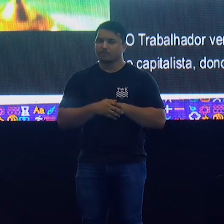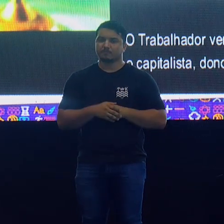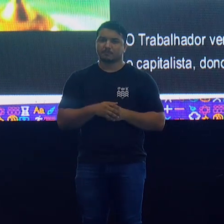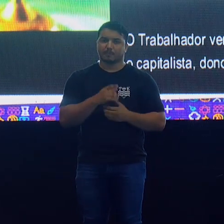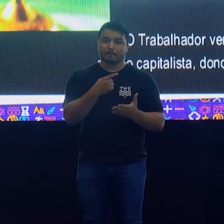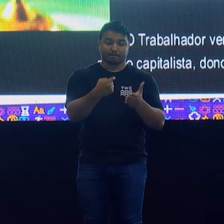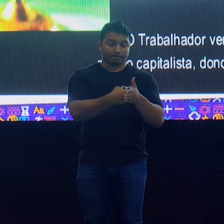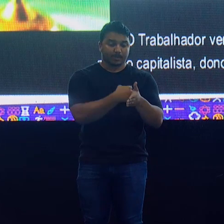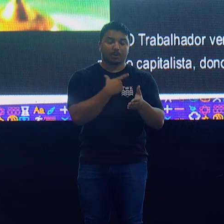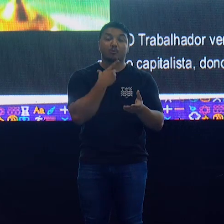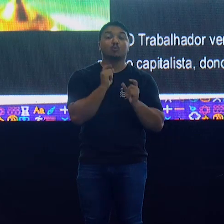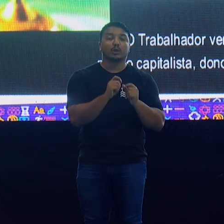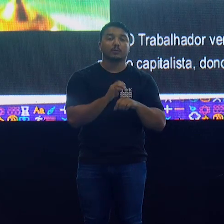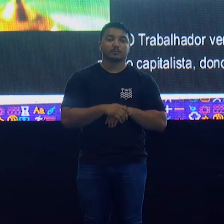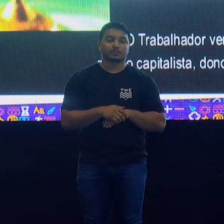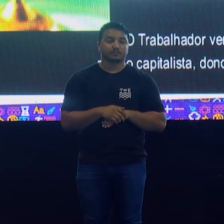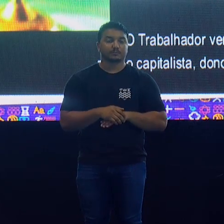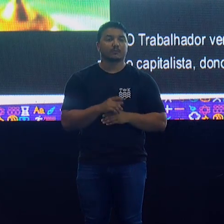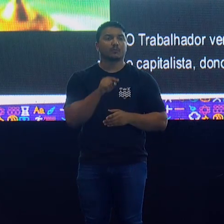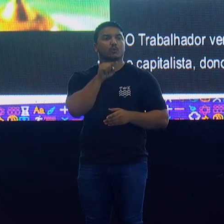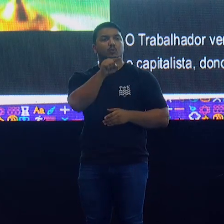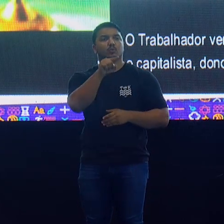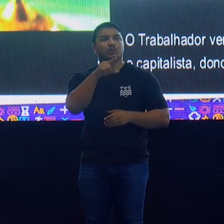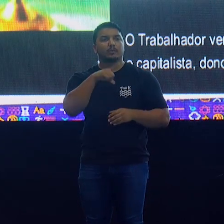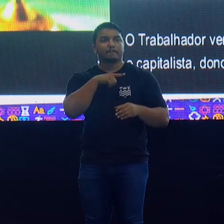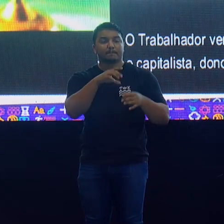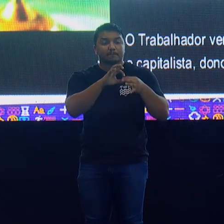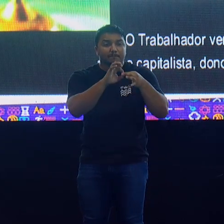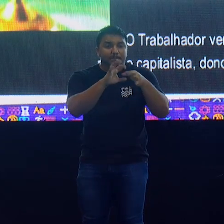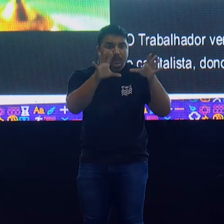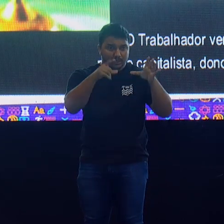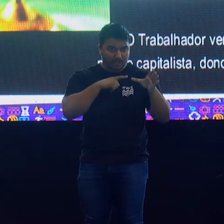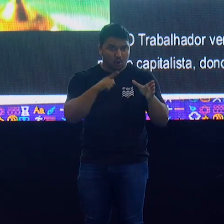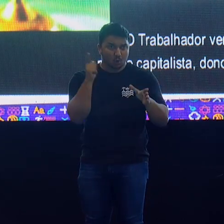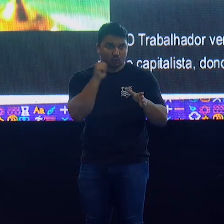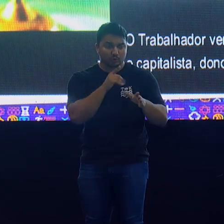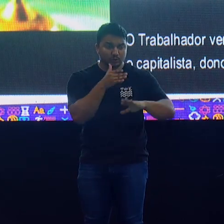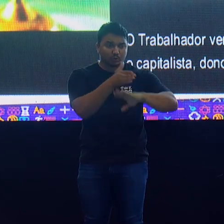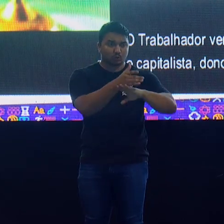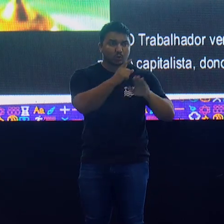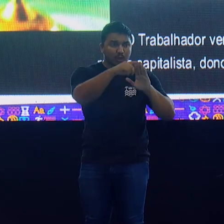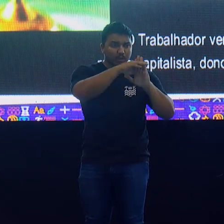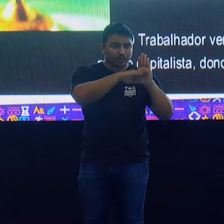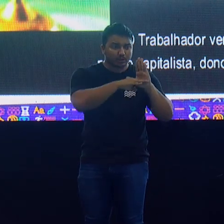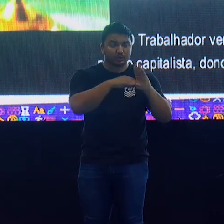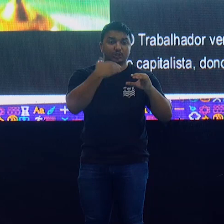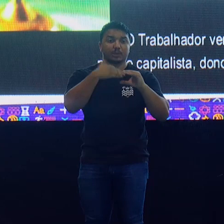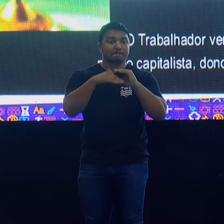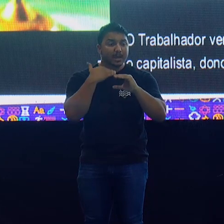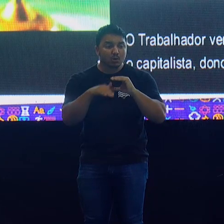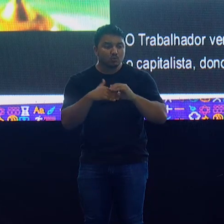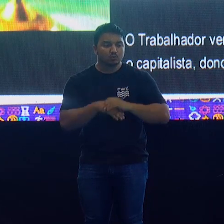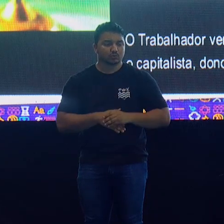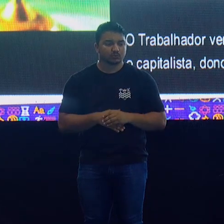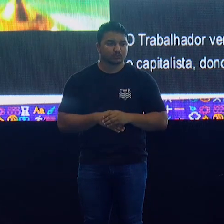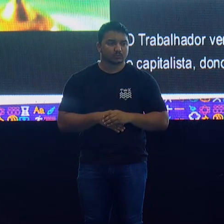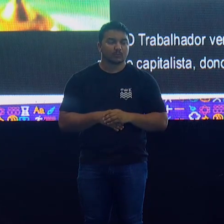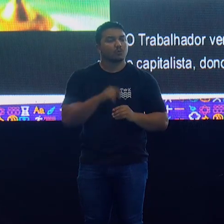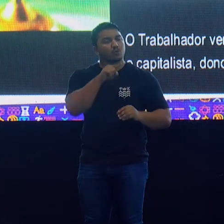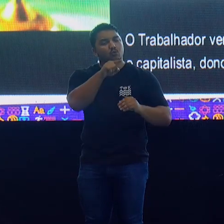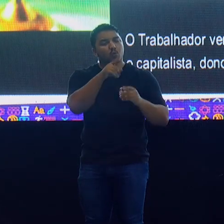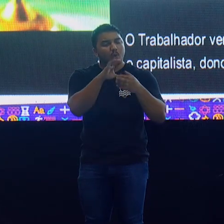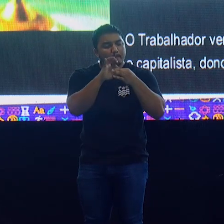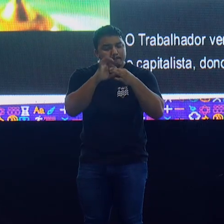Aí o aplicativo diz assim, você permite que eu acesse a sua lista de e-mails?